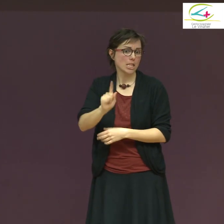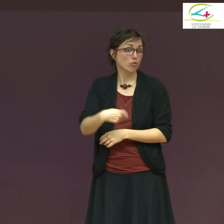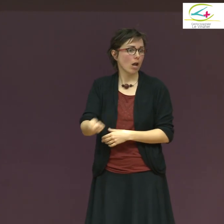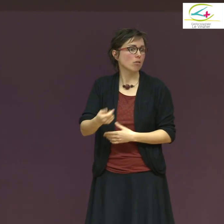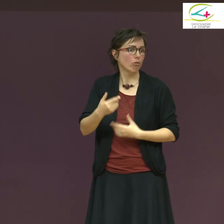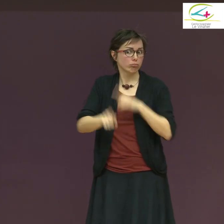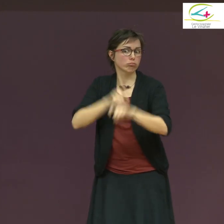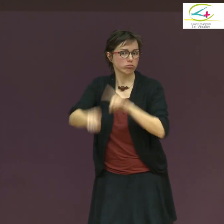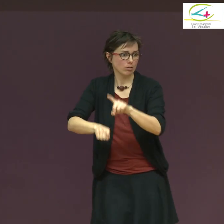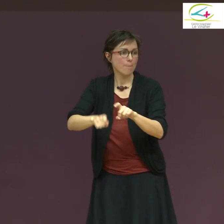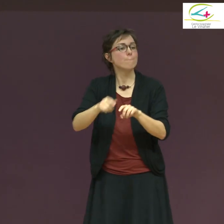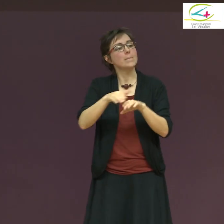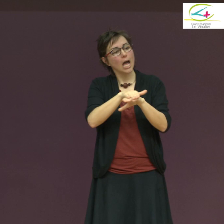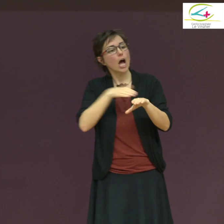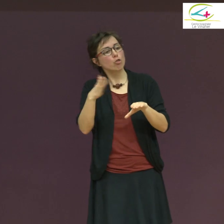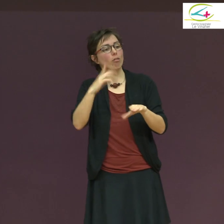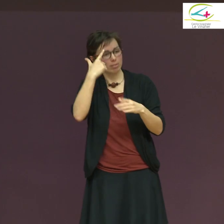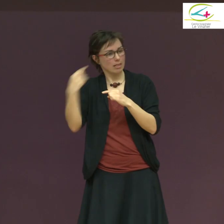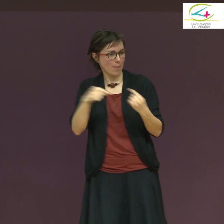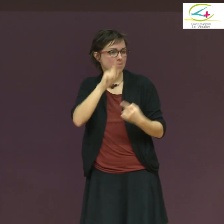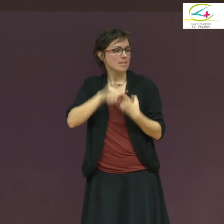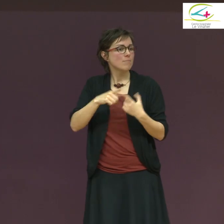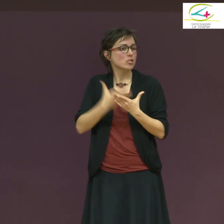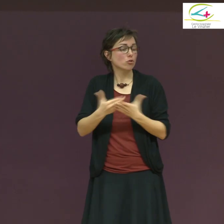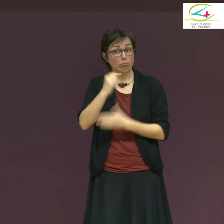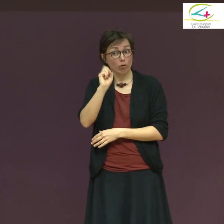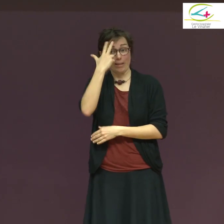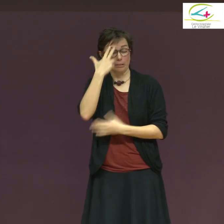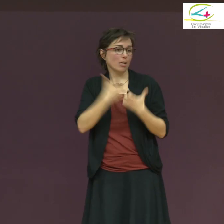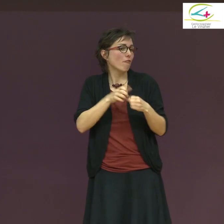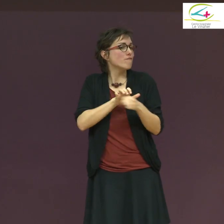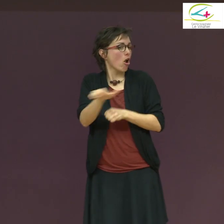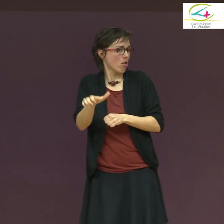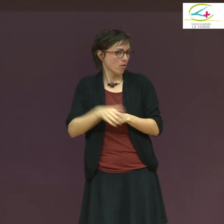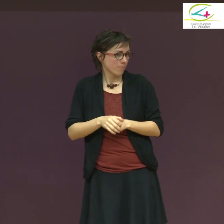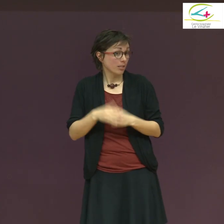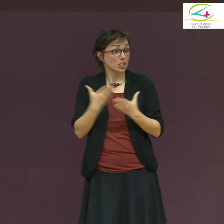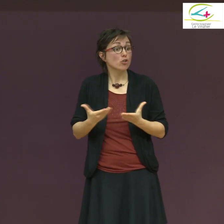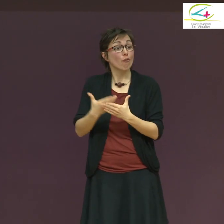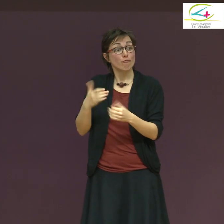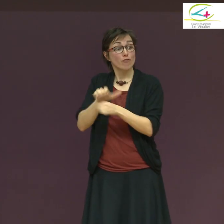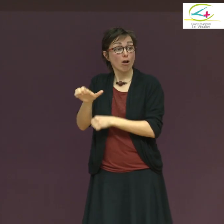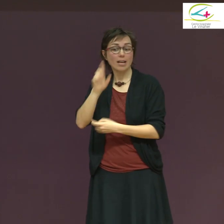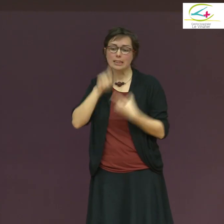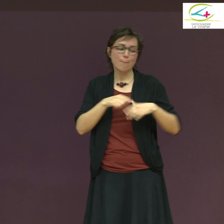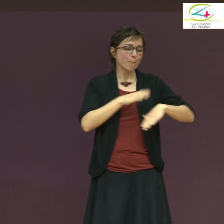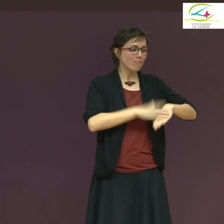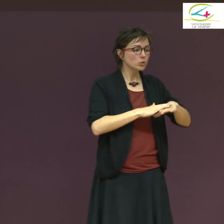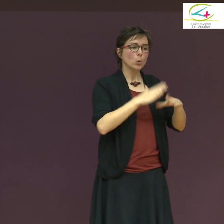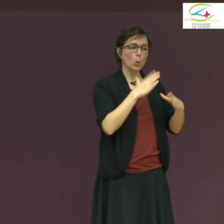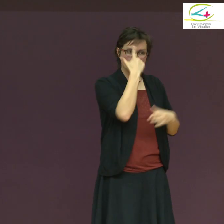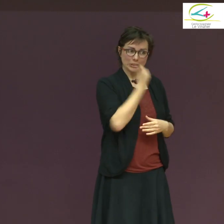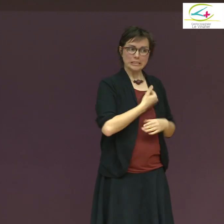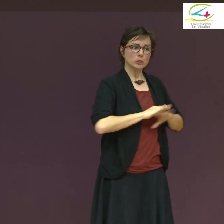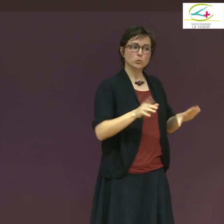Enfin, un autre débat, c'est le trauma, le viol. Ben, le viol, ce qu'il y a à faire, Mais c'est pas que dans la prévention du suicide. C'est